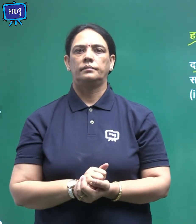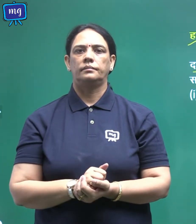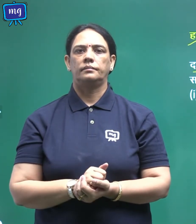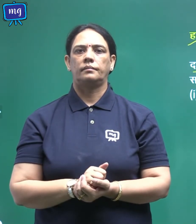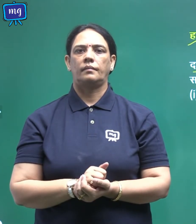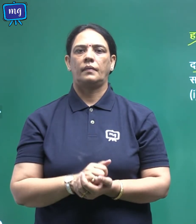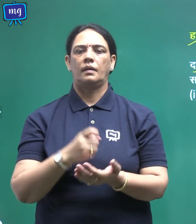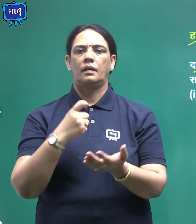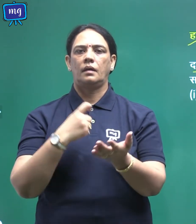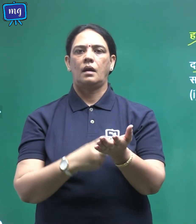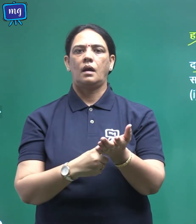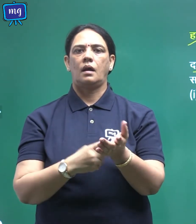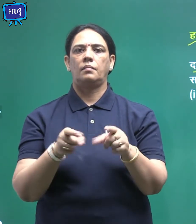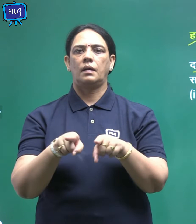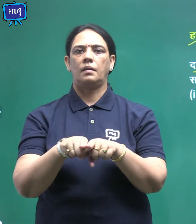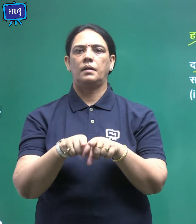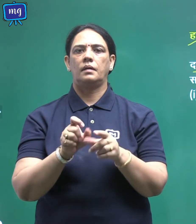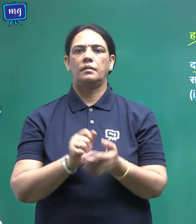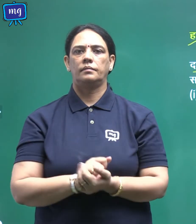दर R बराबर